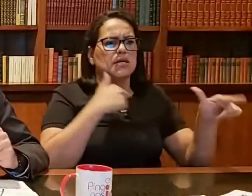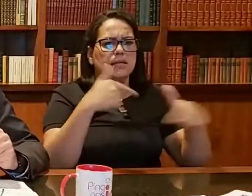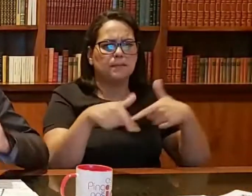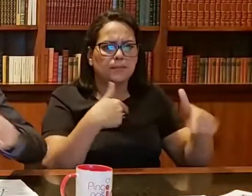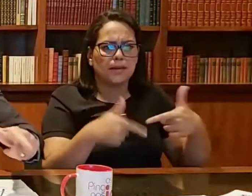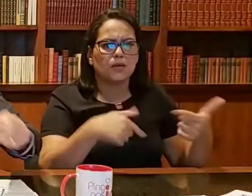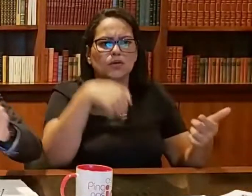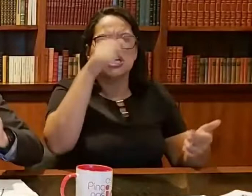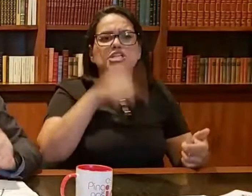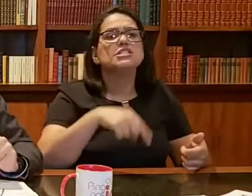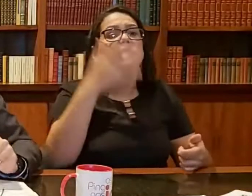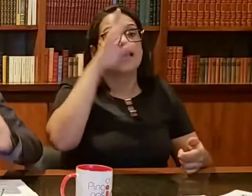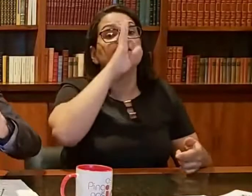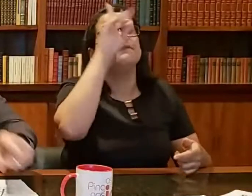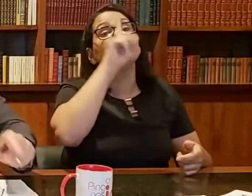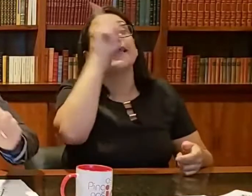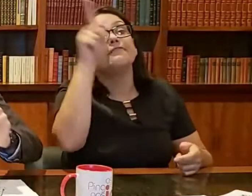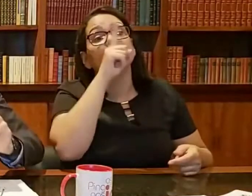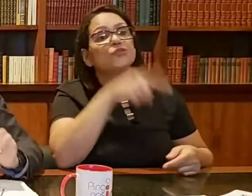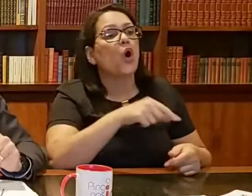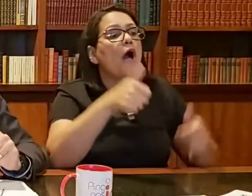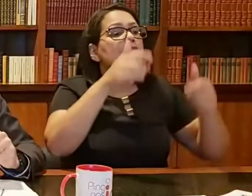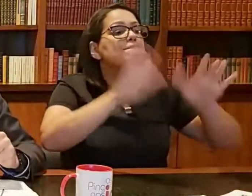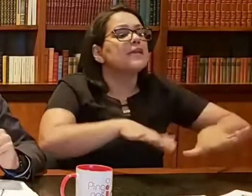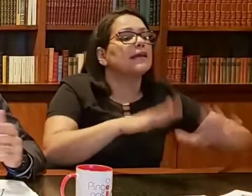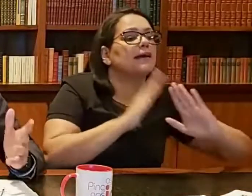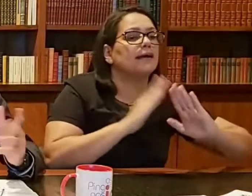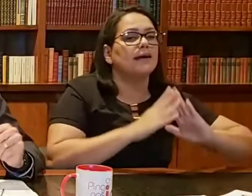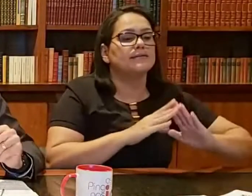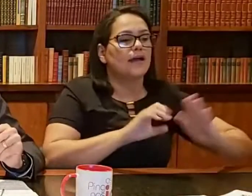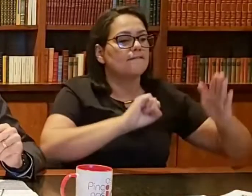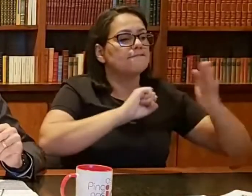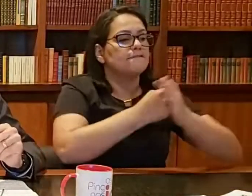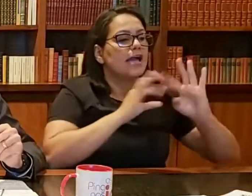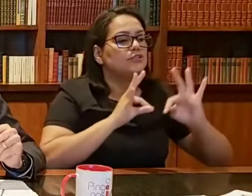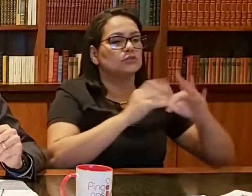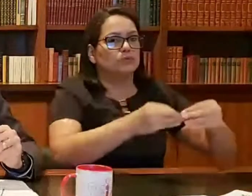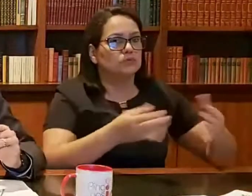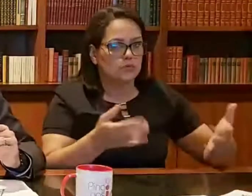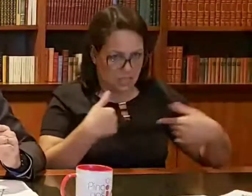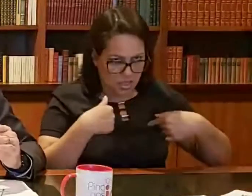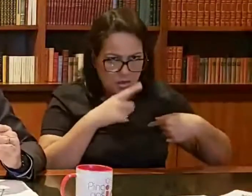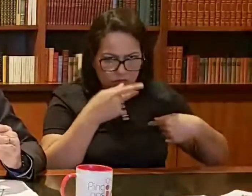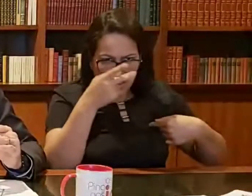do fique em casa, feche tudo? Não é minha.